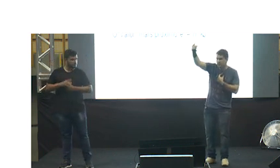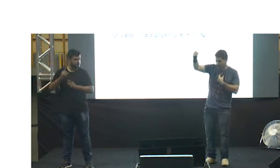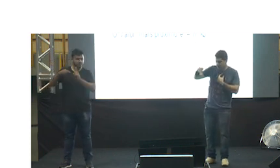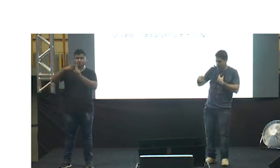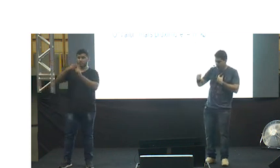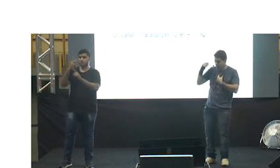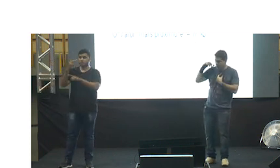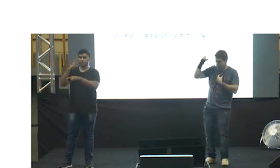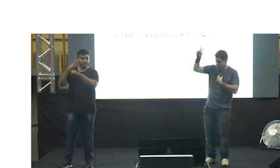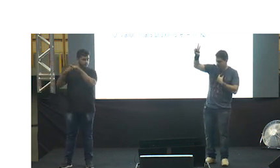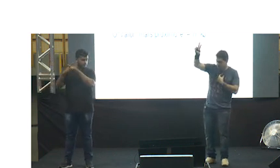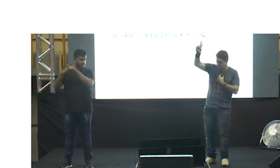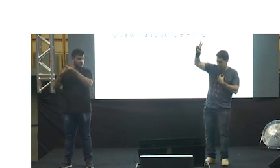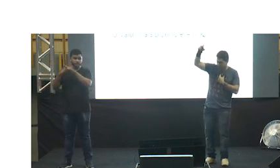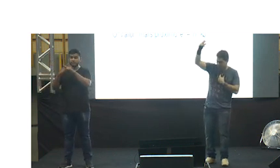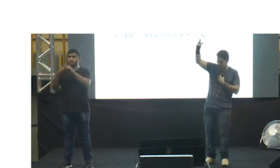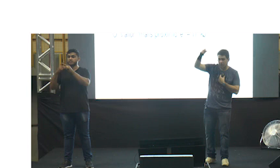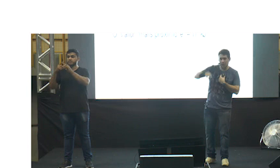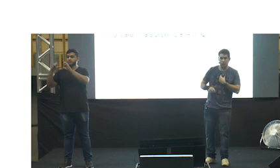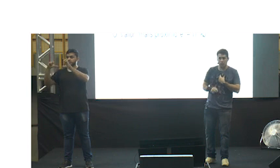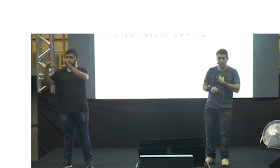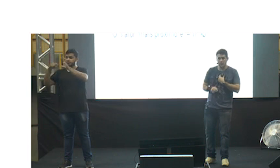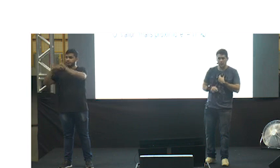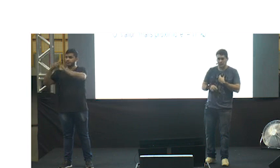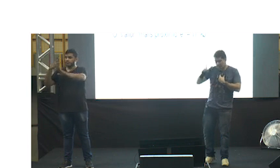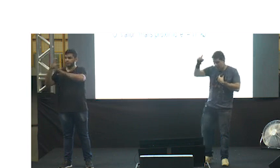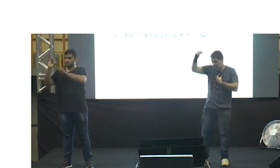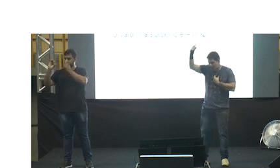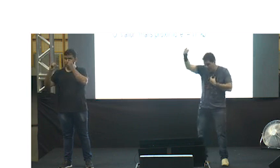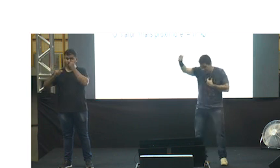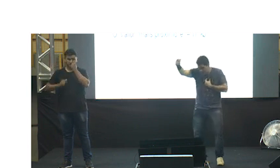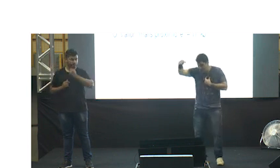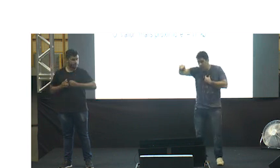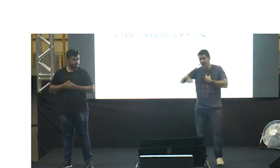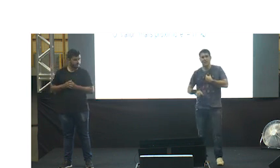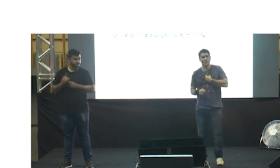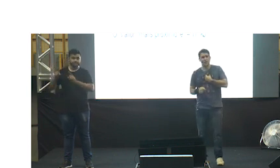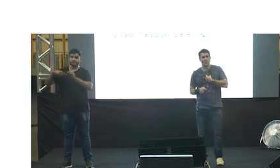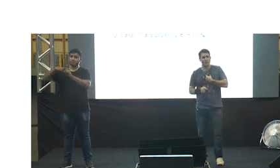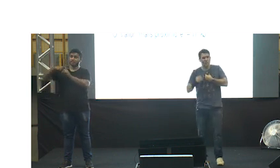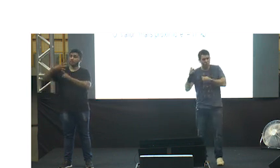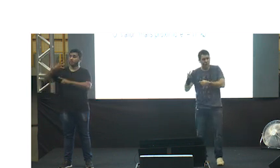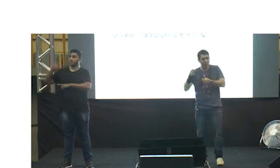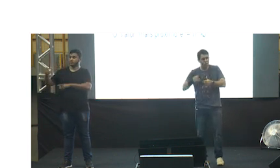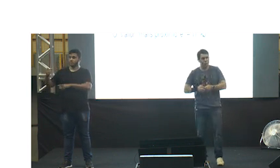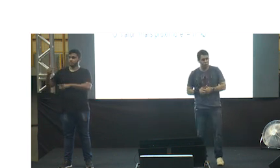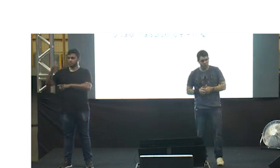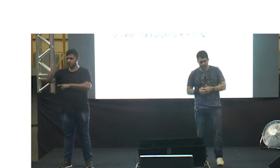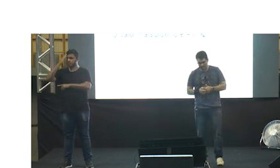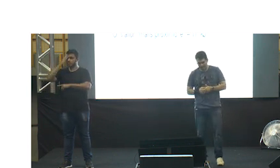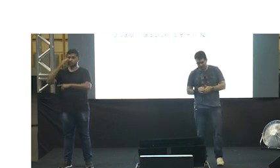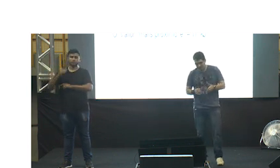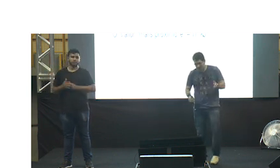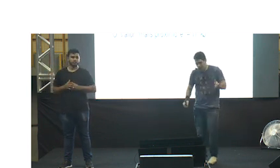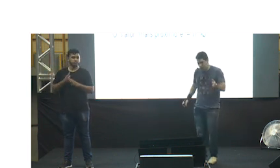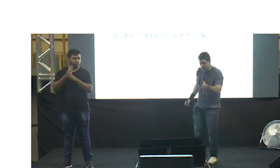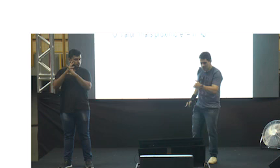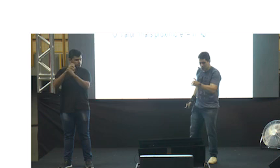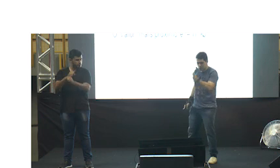vezes menos 36, porque na segunda eu multipliquei por 2. Mais 47, porque a última eu não mudei